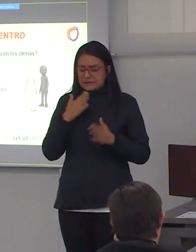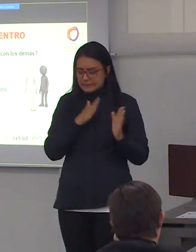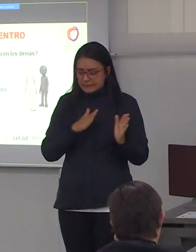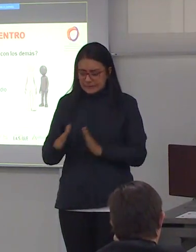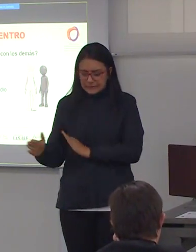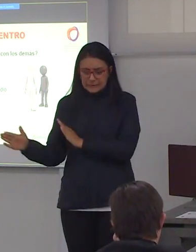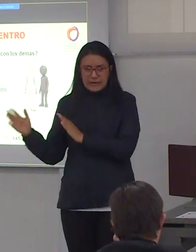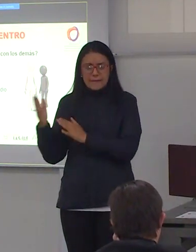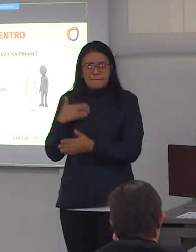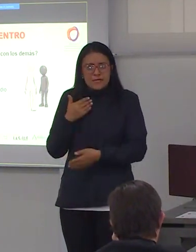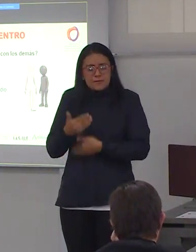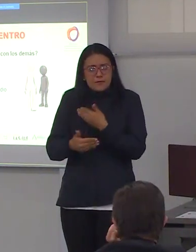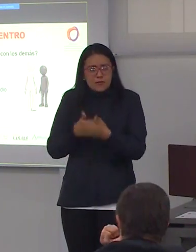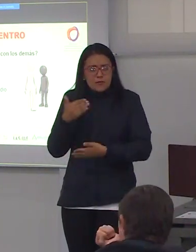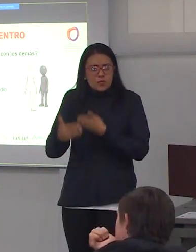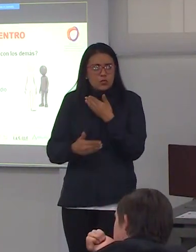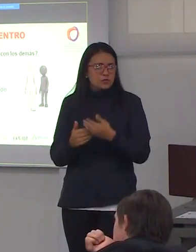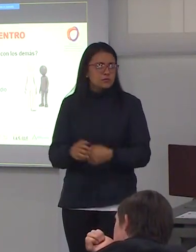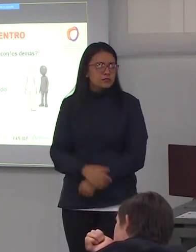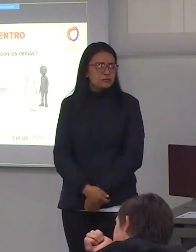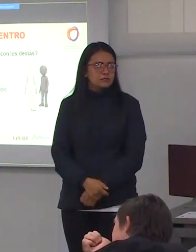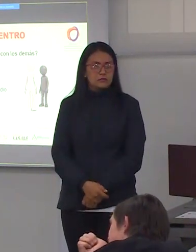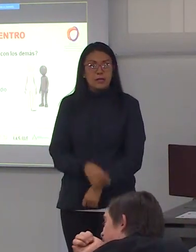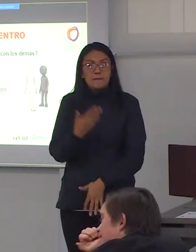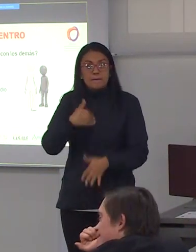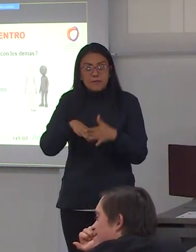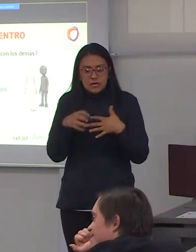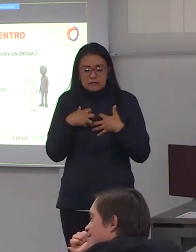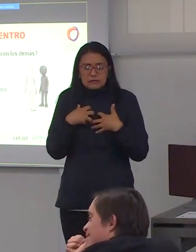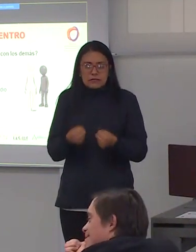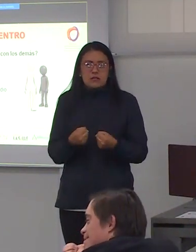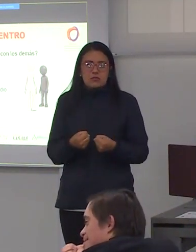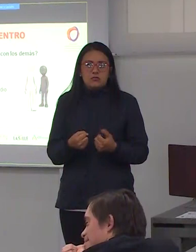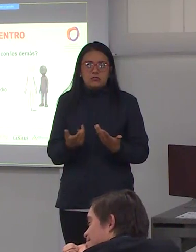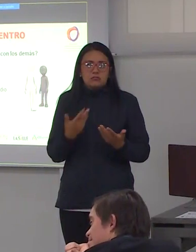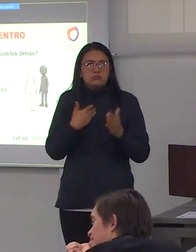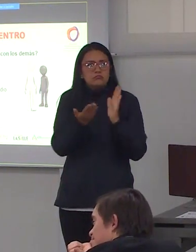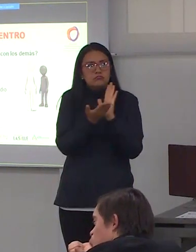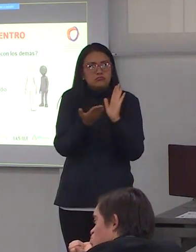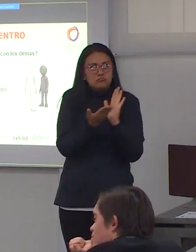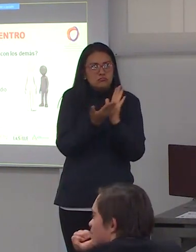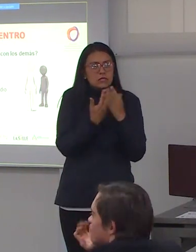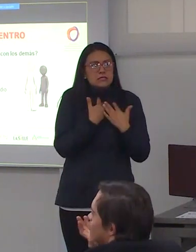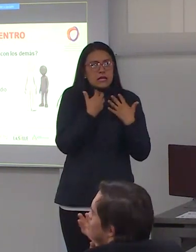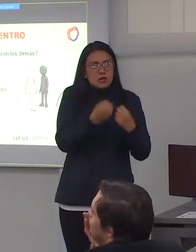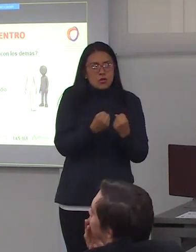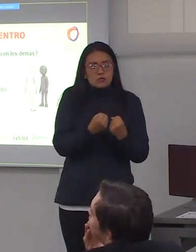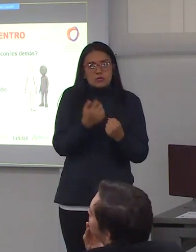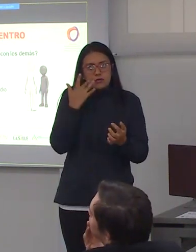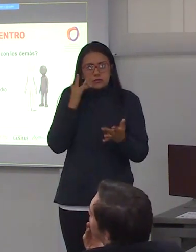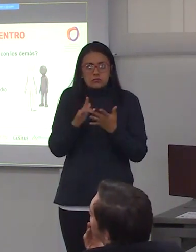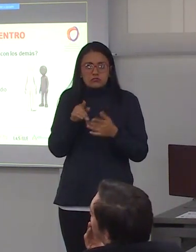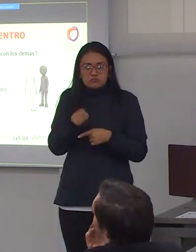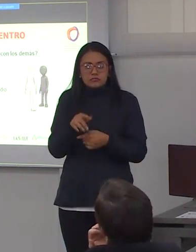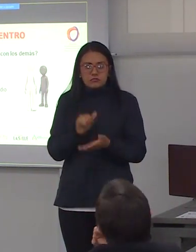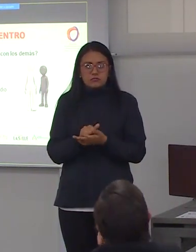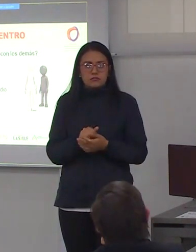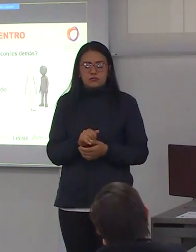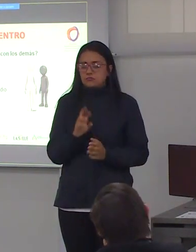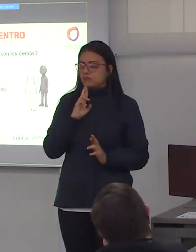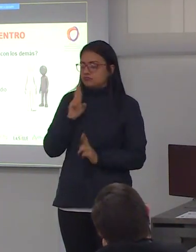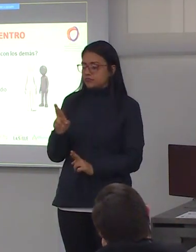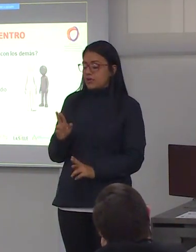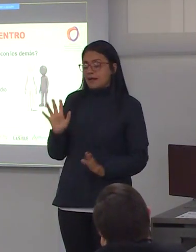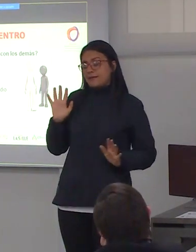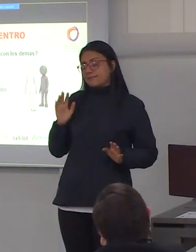coherente con mi proceso y más en salud si yo estoy estudiando salud pues tengo que ser coherente y la respuesta